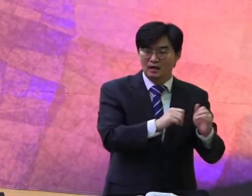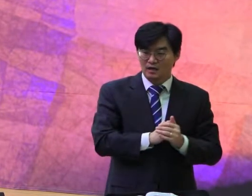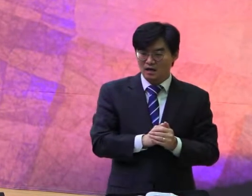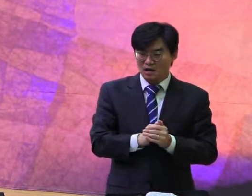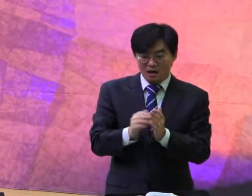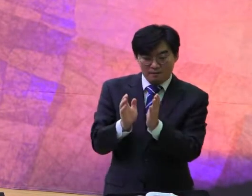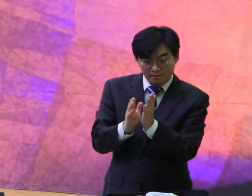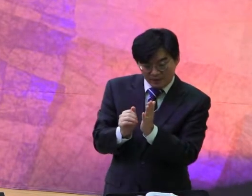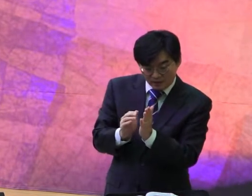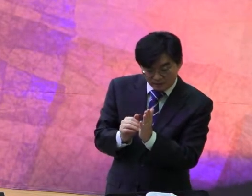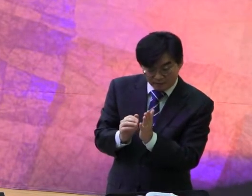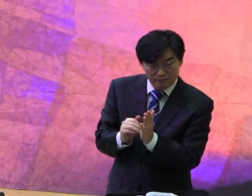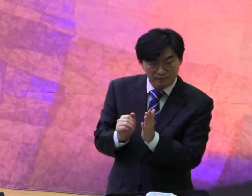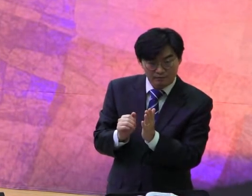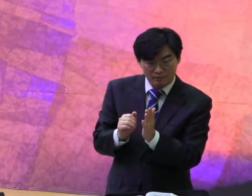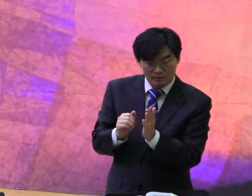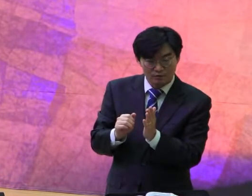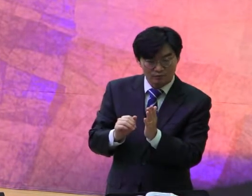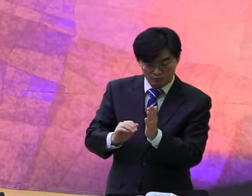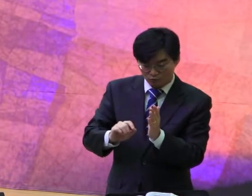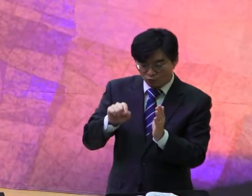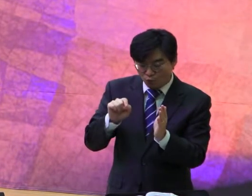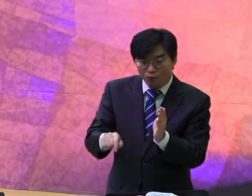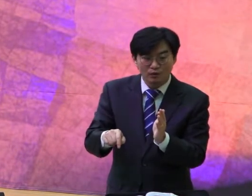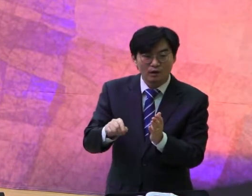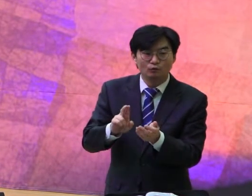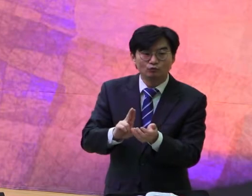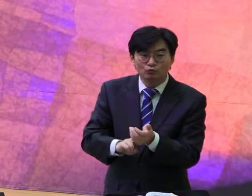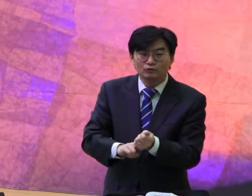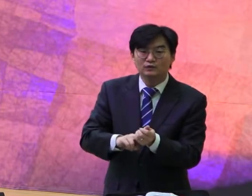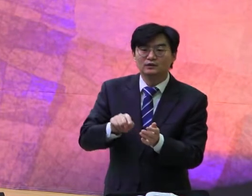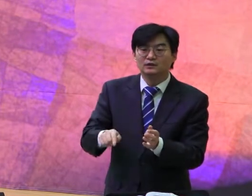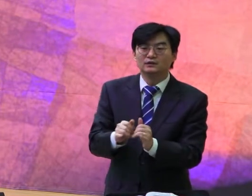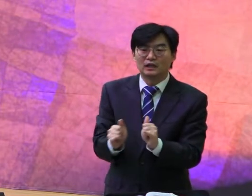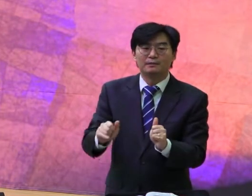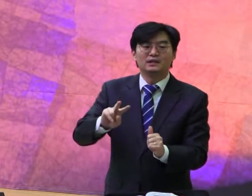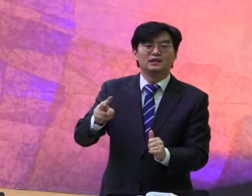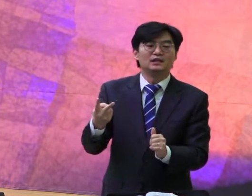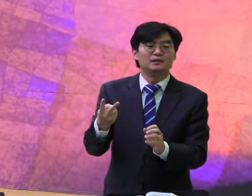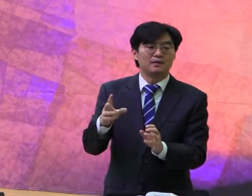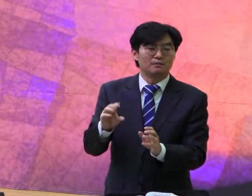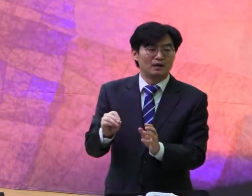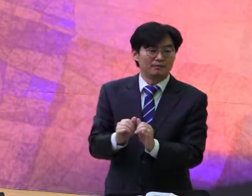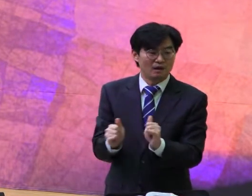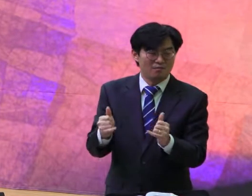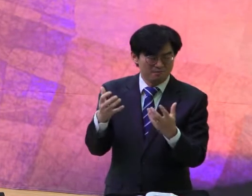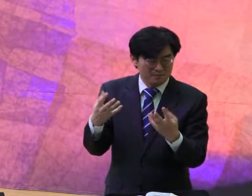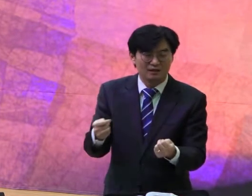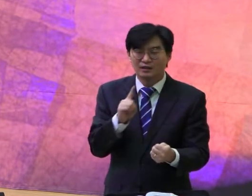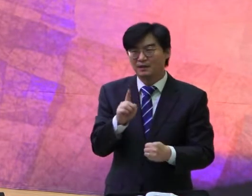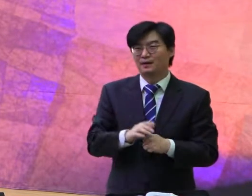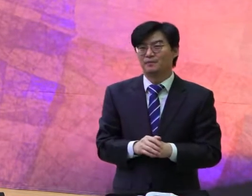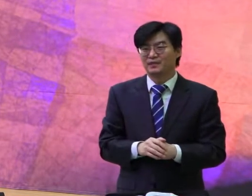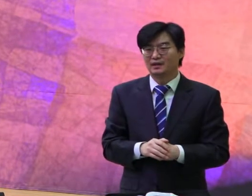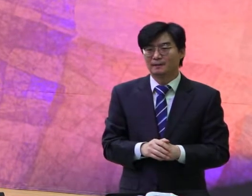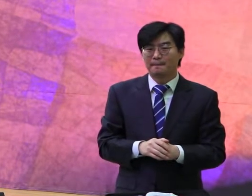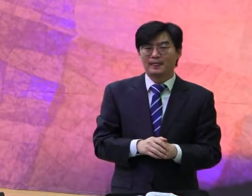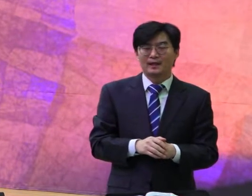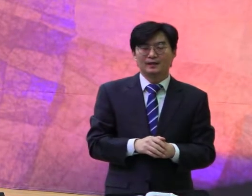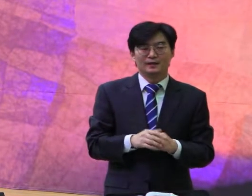로마의 지하 공동묘지에 있는 것입니다. 당시에 박해받고 핍박받았던 그 속에서